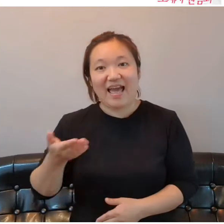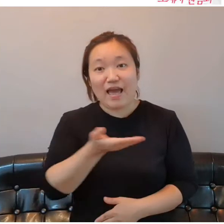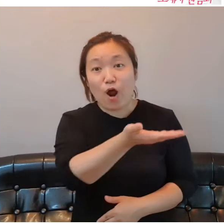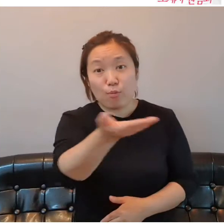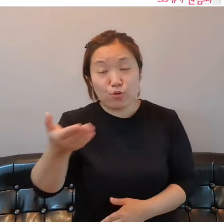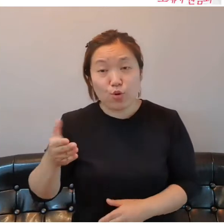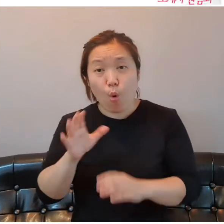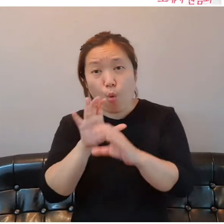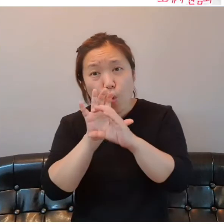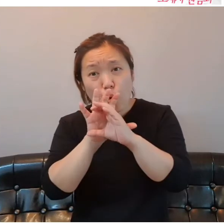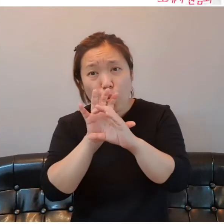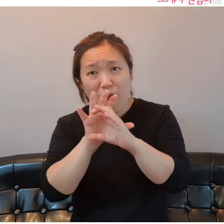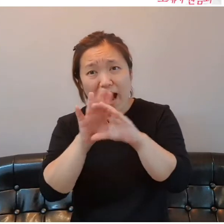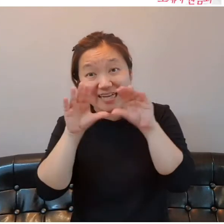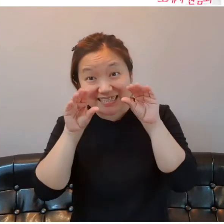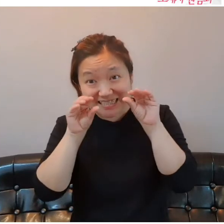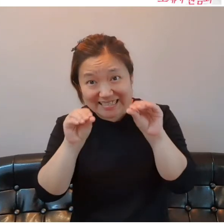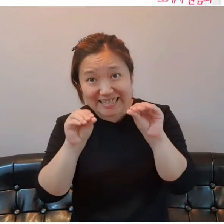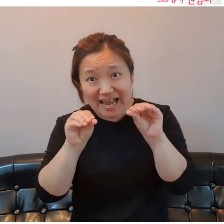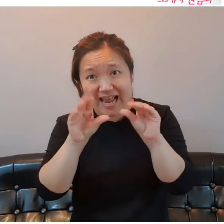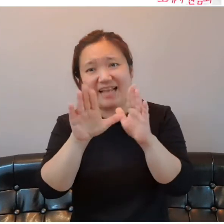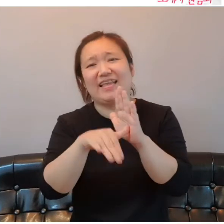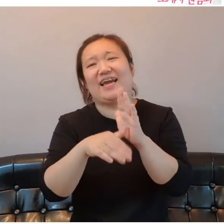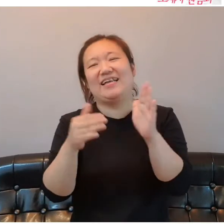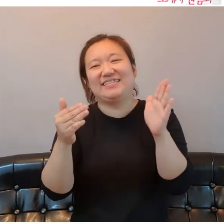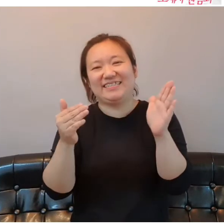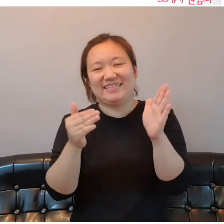여러분들, 코로나19가 소멸되어